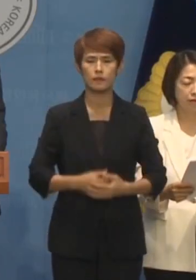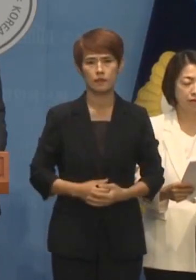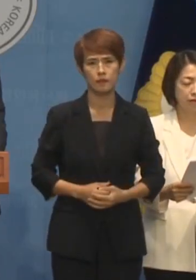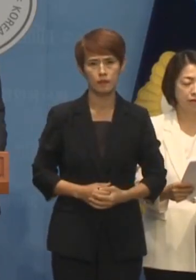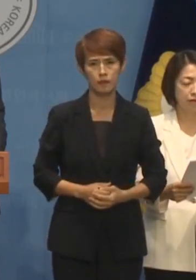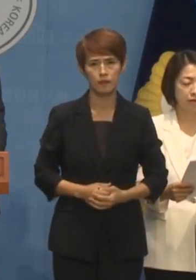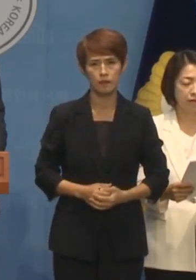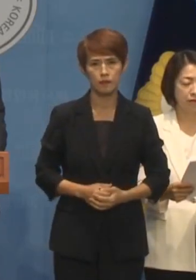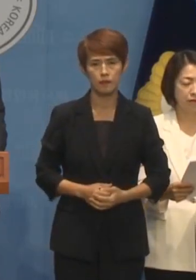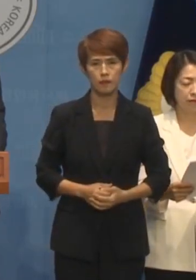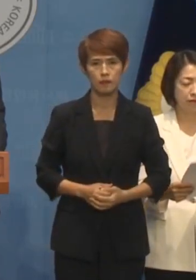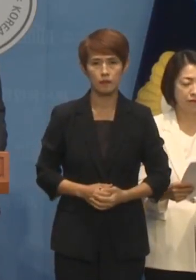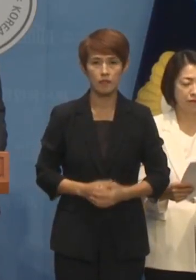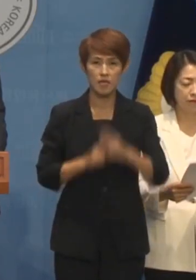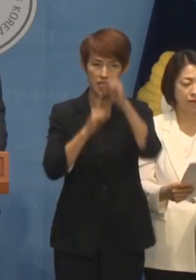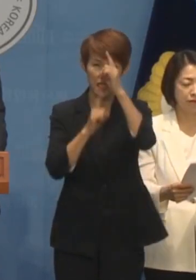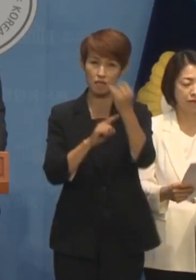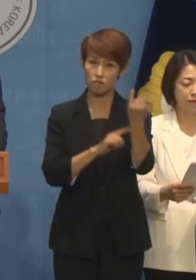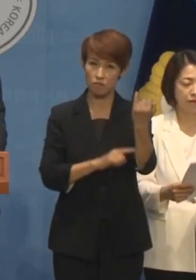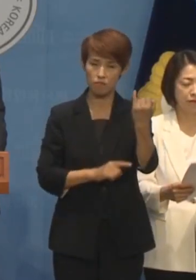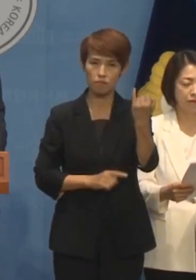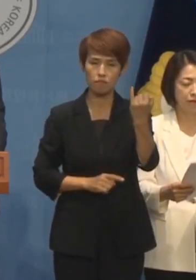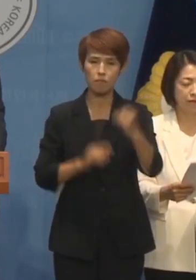반복했다. 이진숙 후보자는